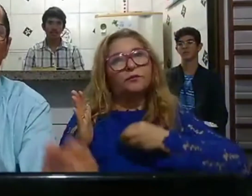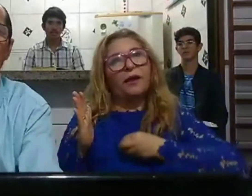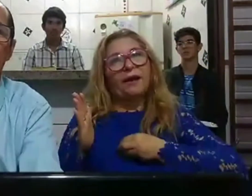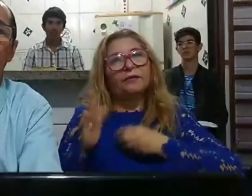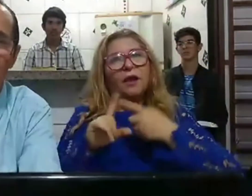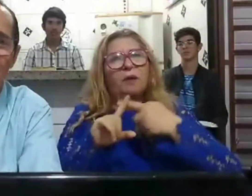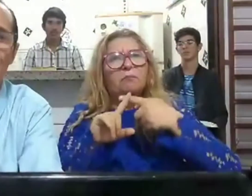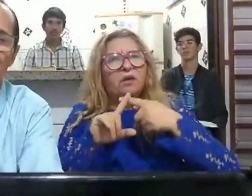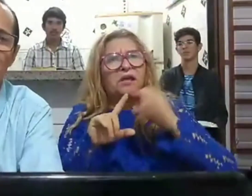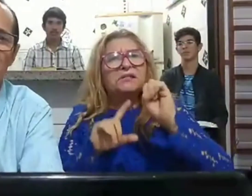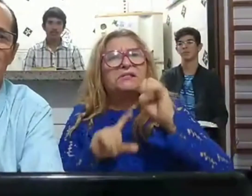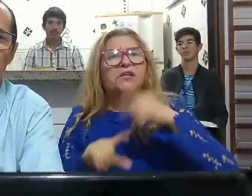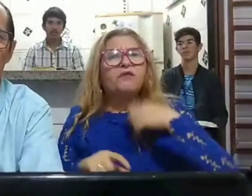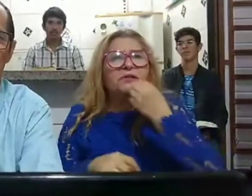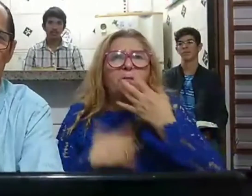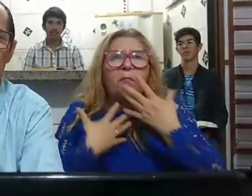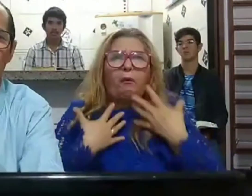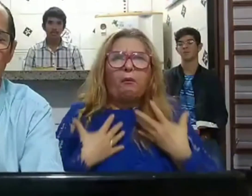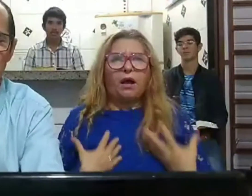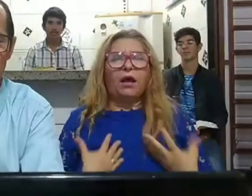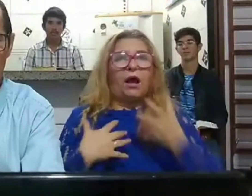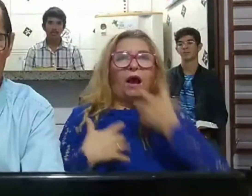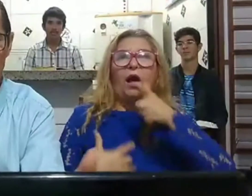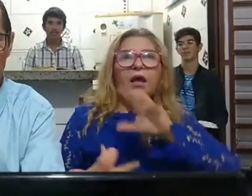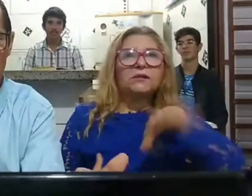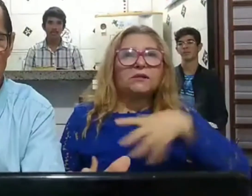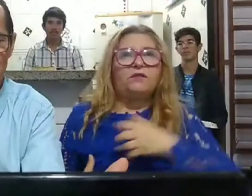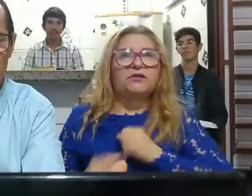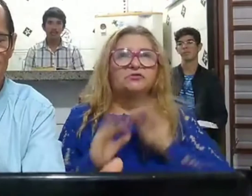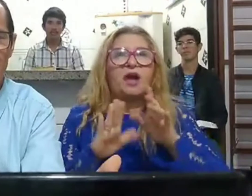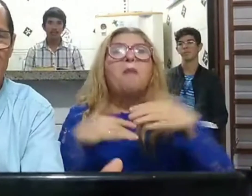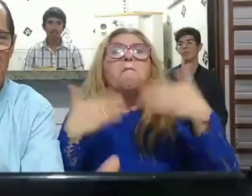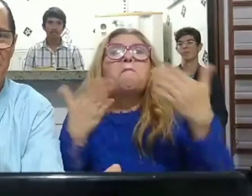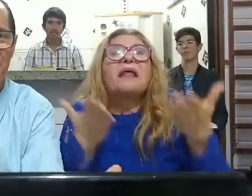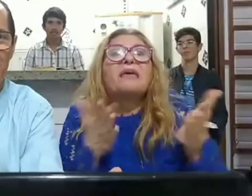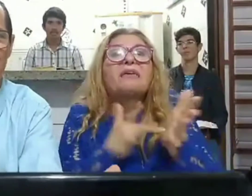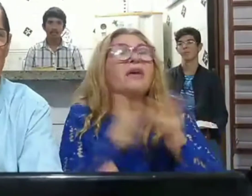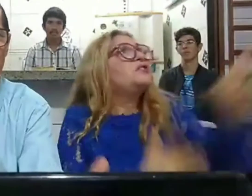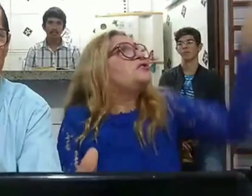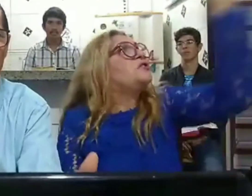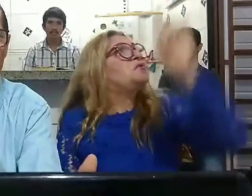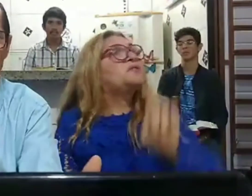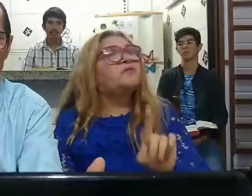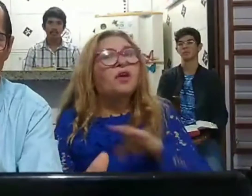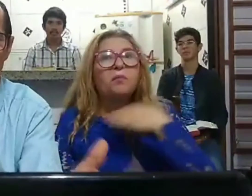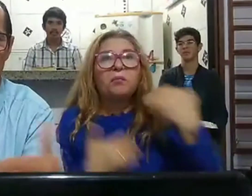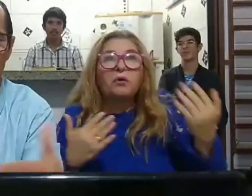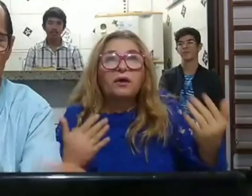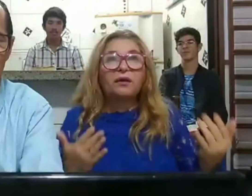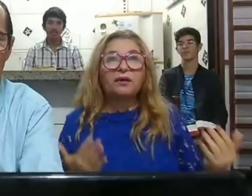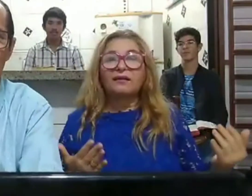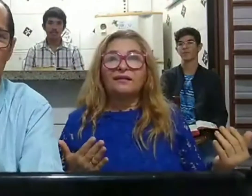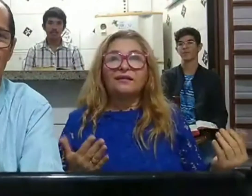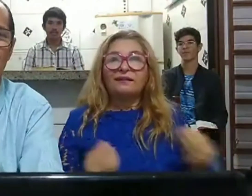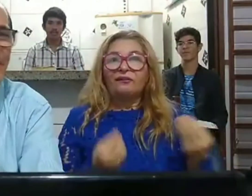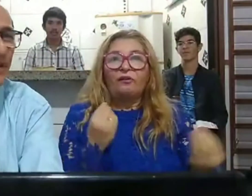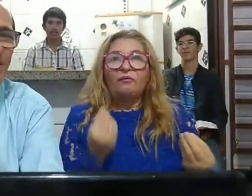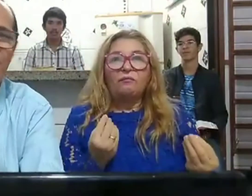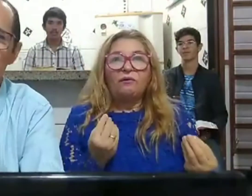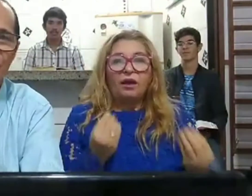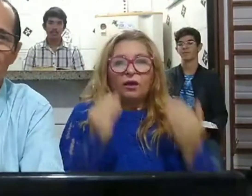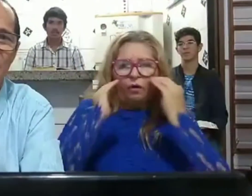a cruz para morrer pelos nossos pecados. Se a salvação pudesse vir pelas nossas obras de caridade ou cumprir as obras da